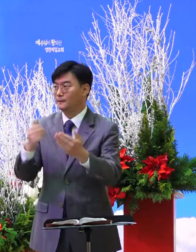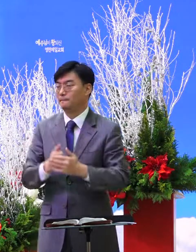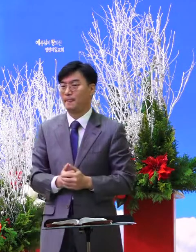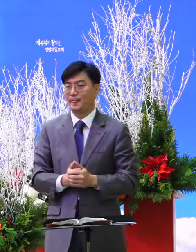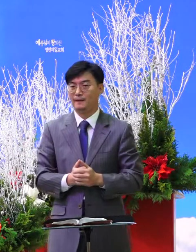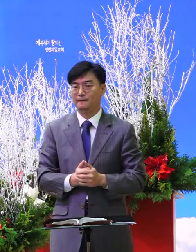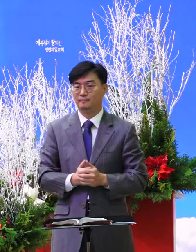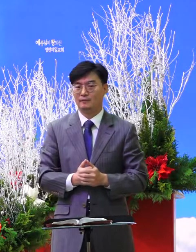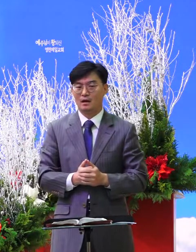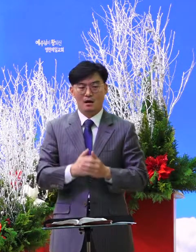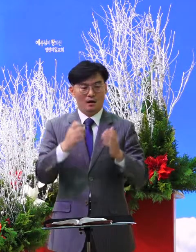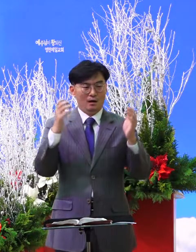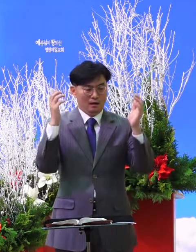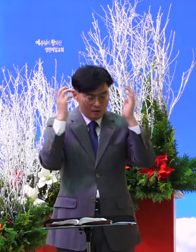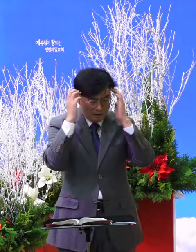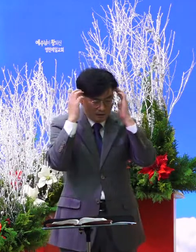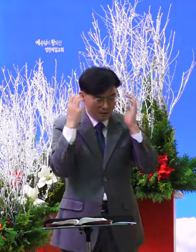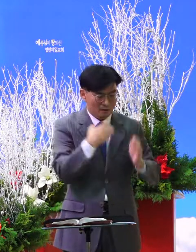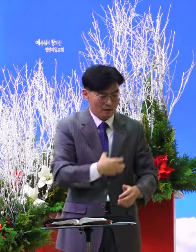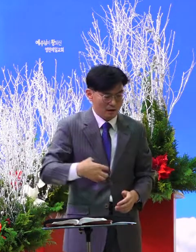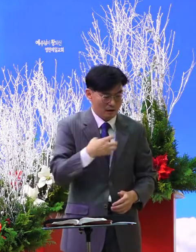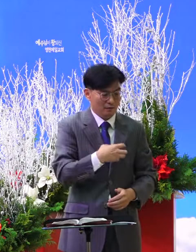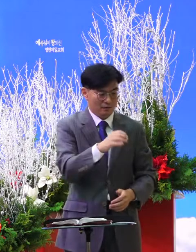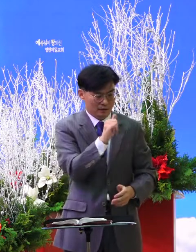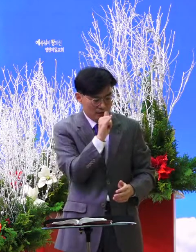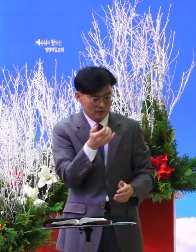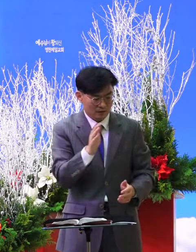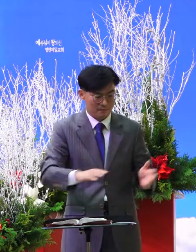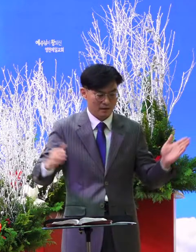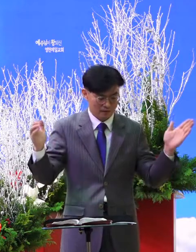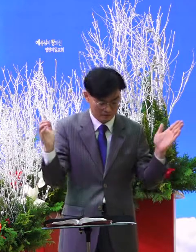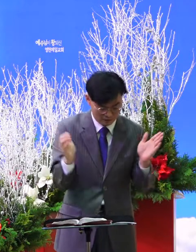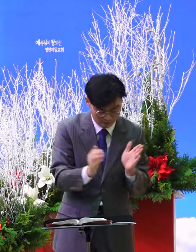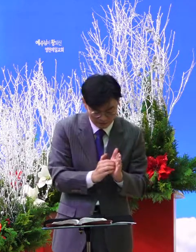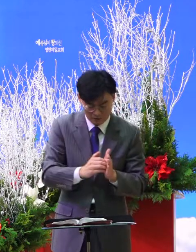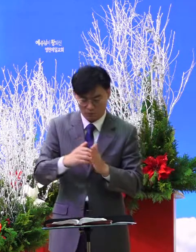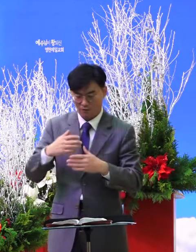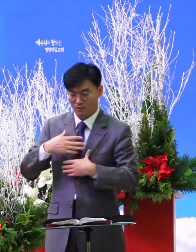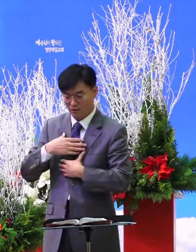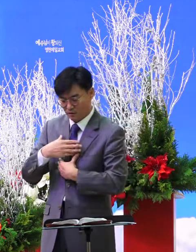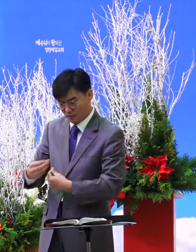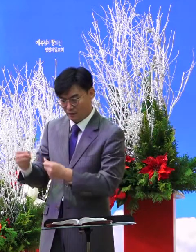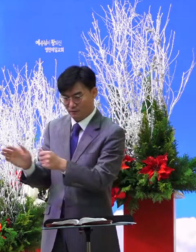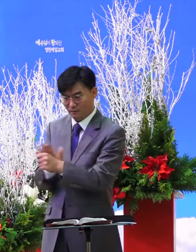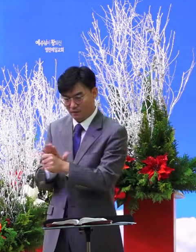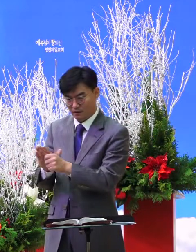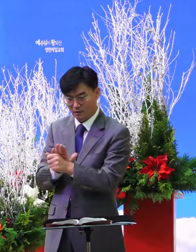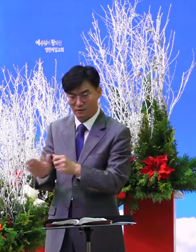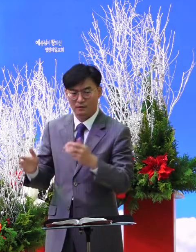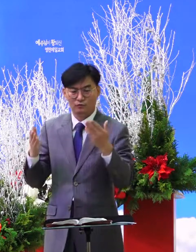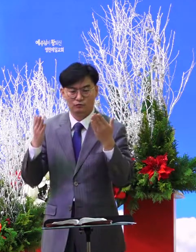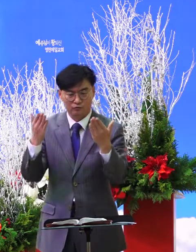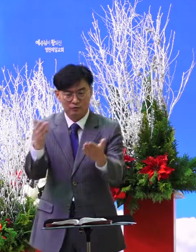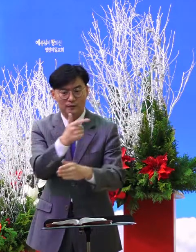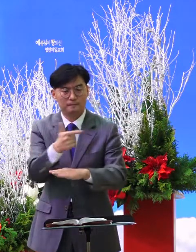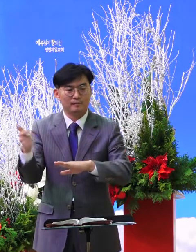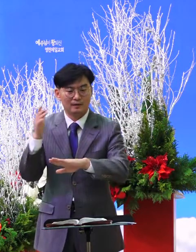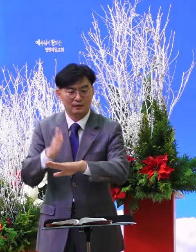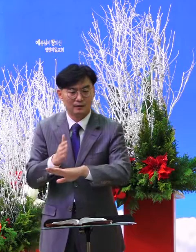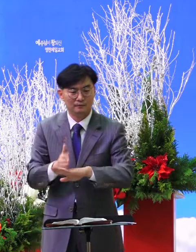성도들의 삶을 영화롭고 풍성되게 살도록 은혜를 주심을 참으로 감사드립니다.